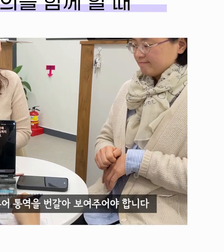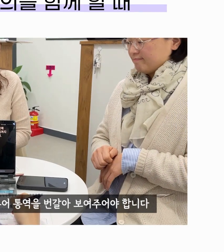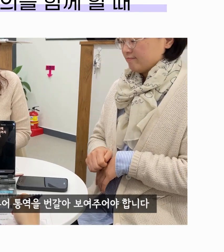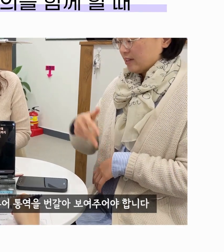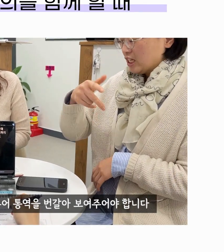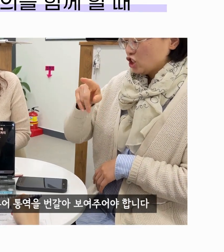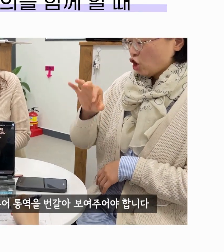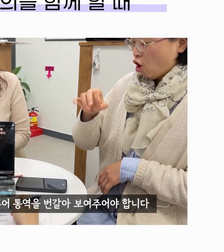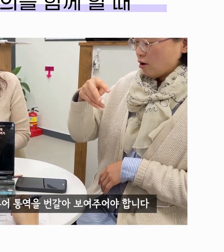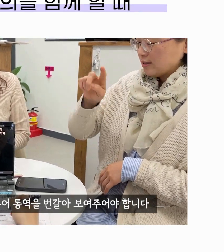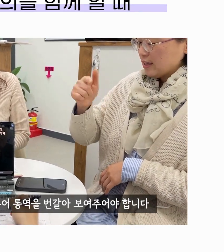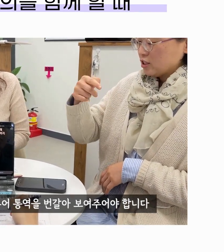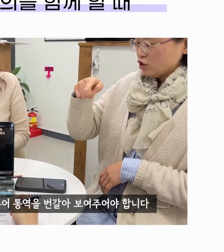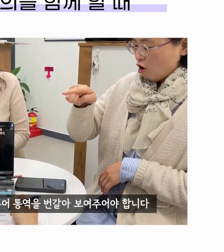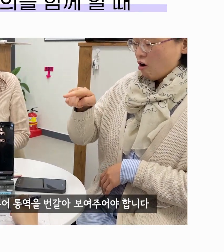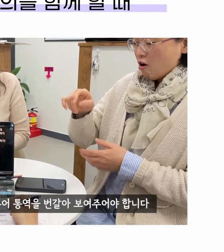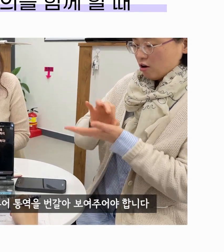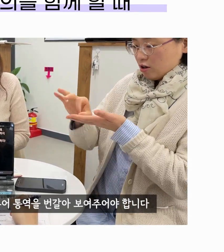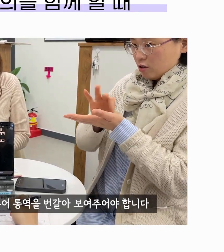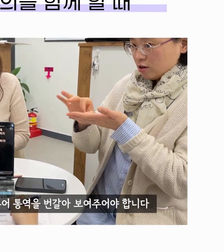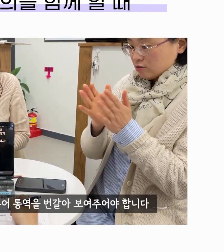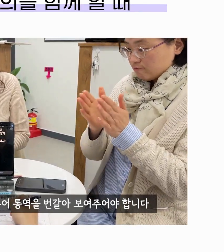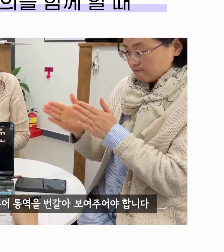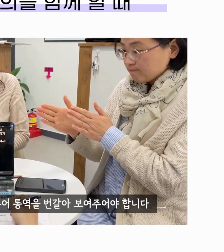네, 금요일까지 네,